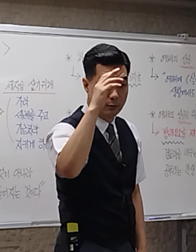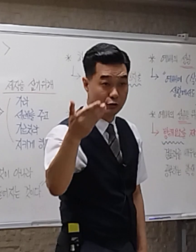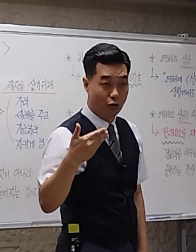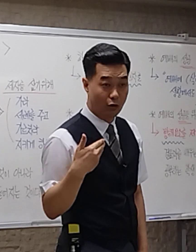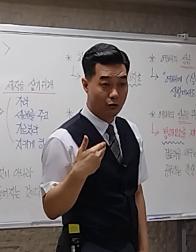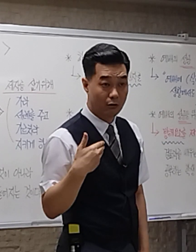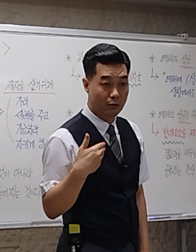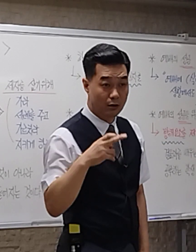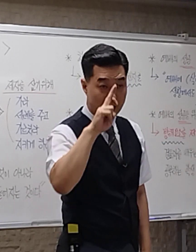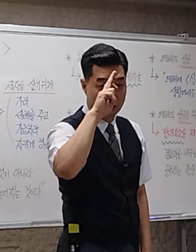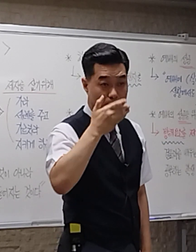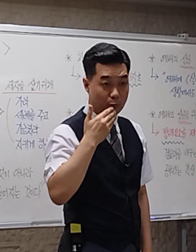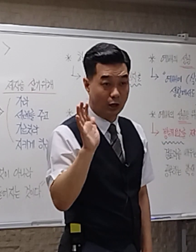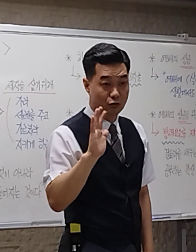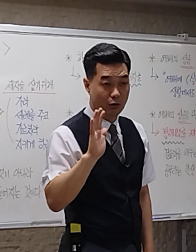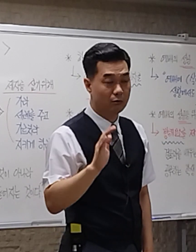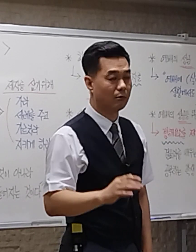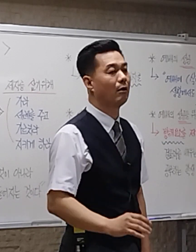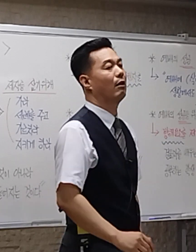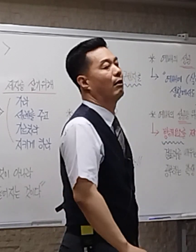점심은 줘요? 점심도 안 줘요?